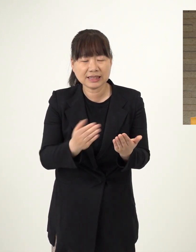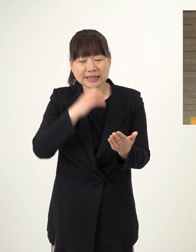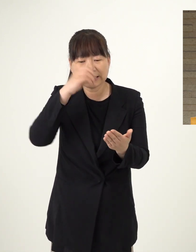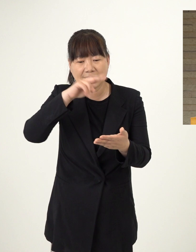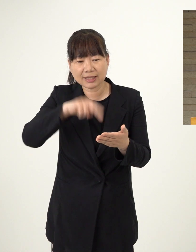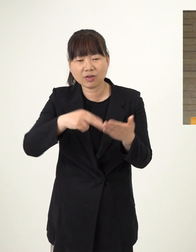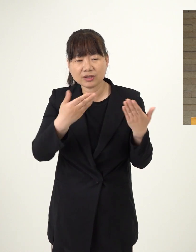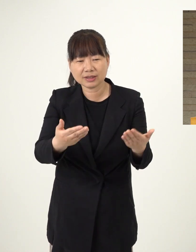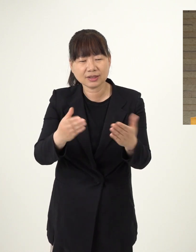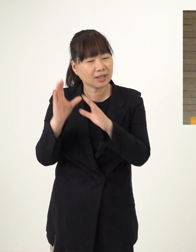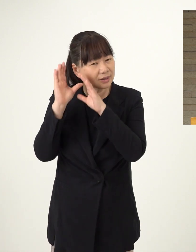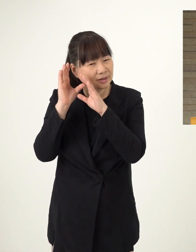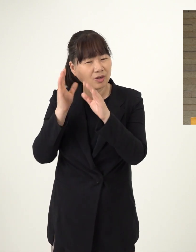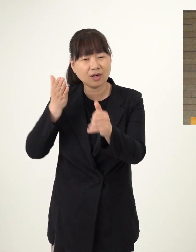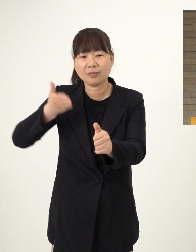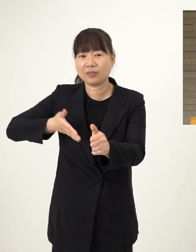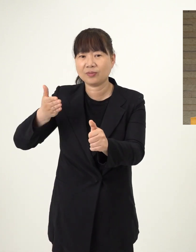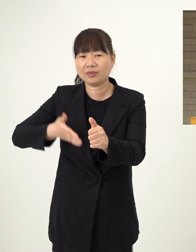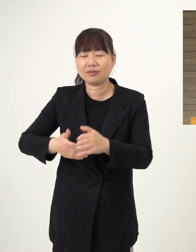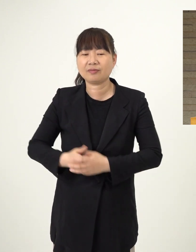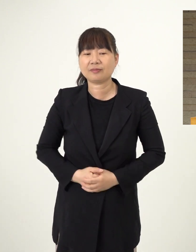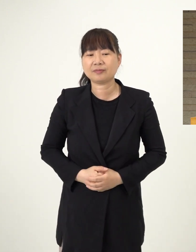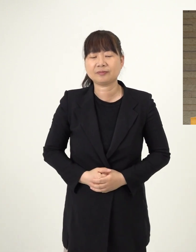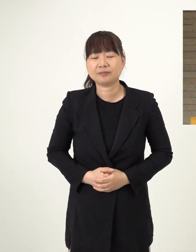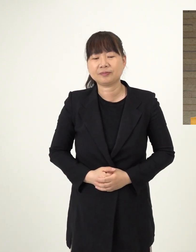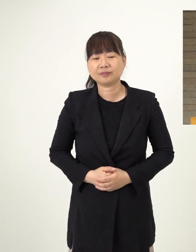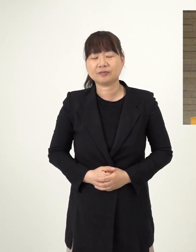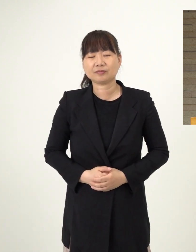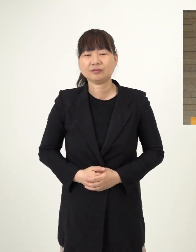읽어드릴 테니까 들어보세요.